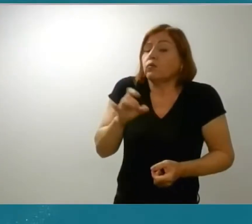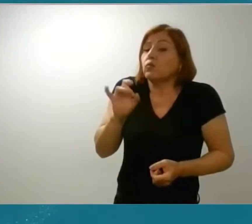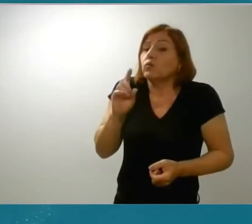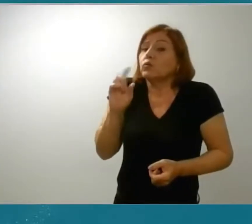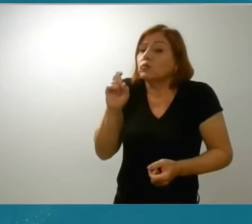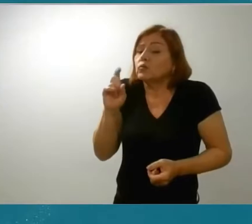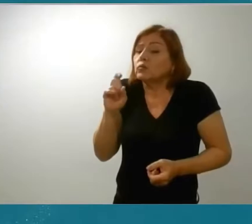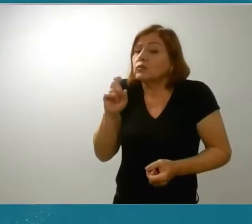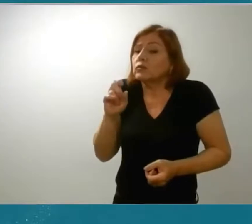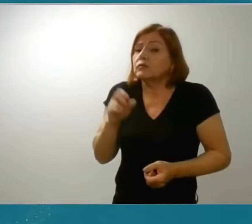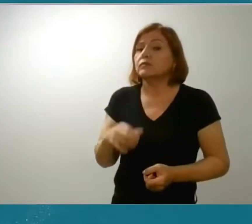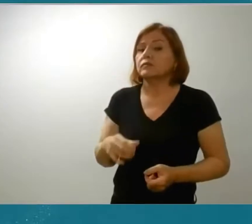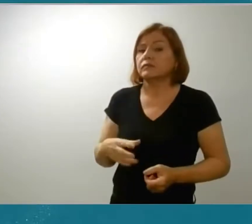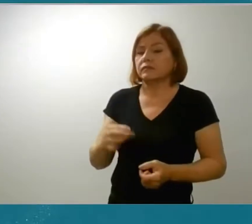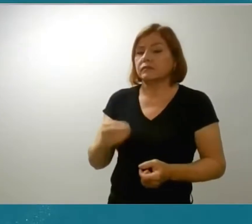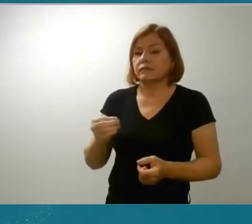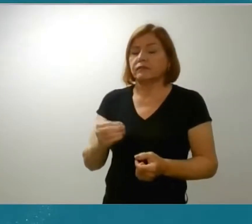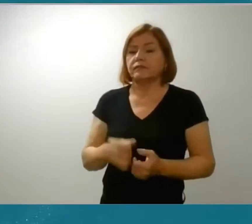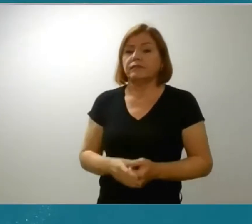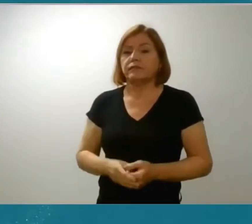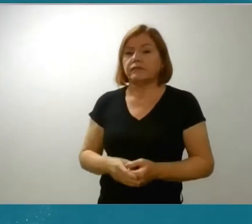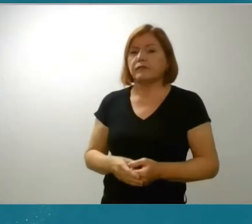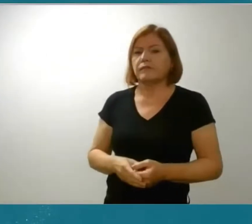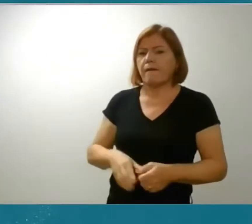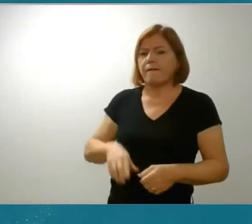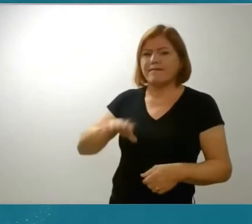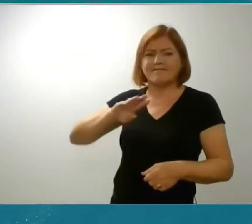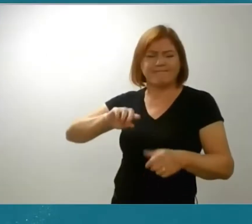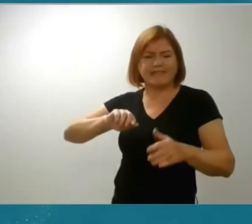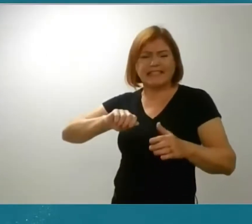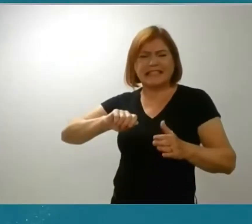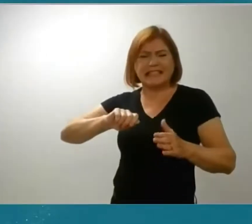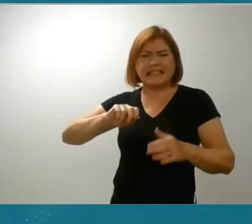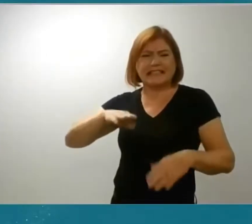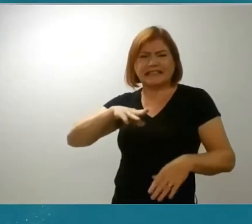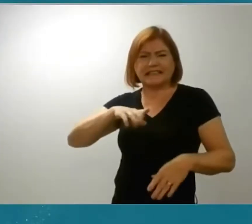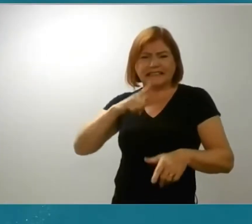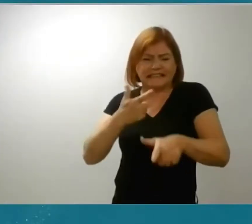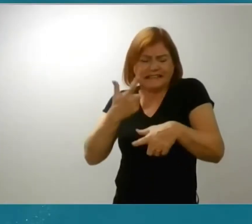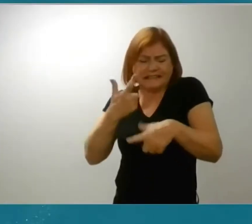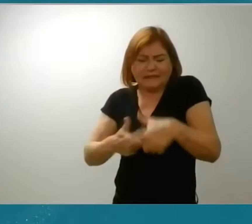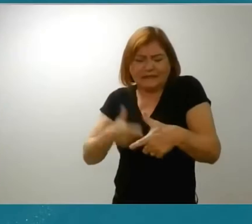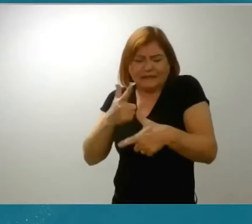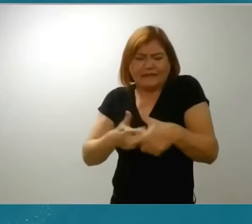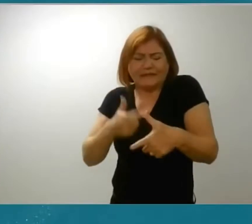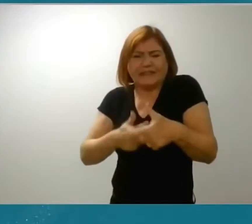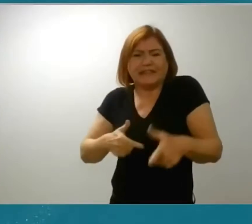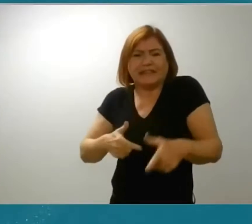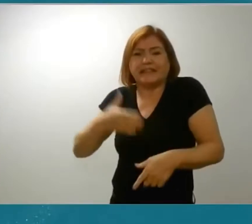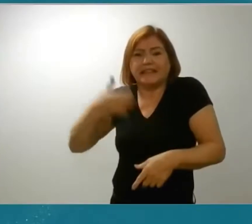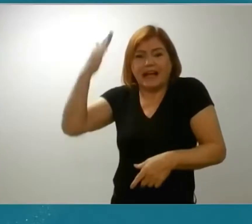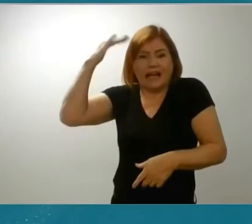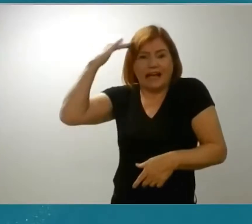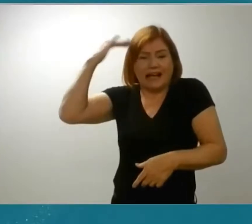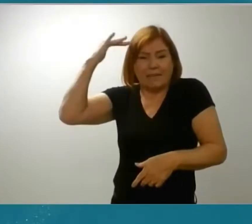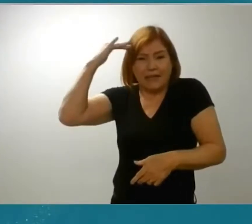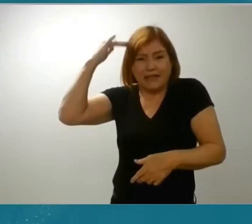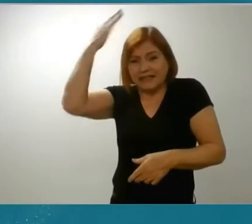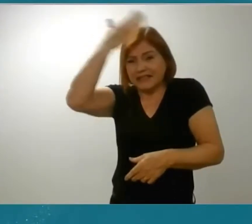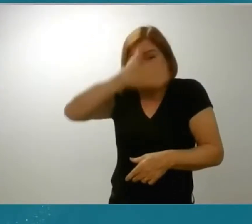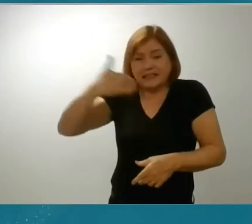cabeça e tu lhe ferirás o calcanhar. É muito interessante que